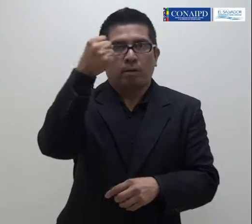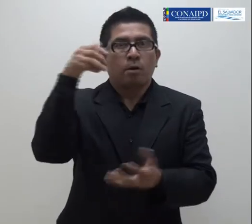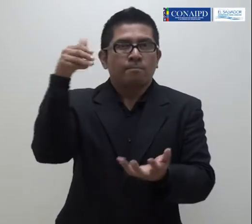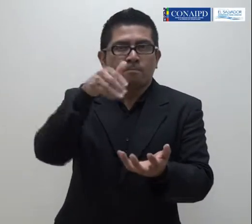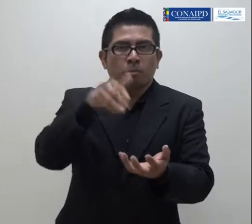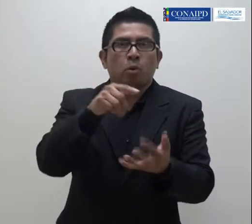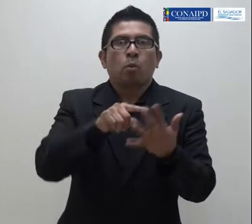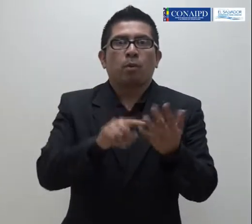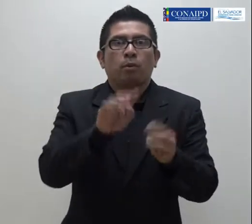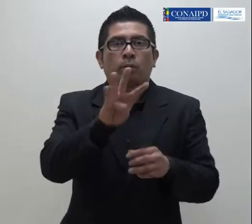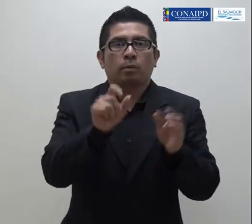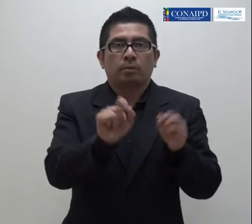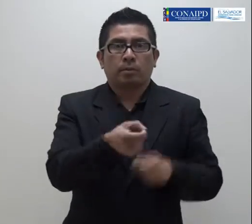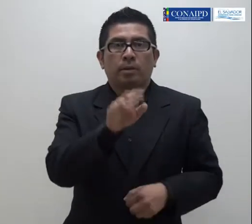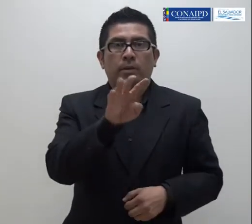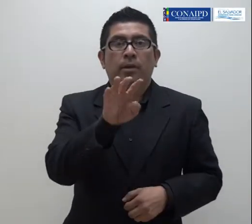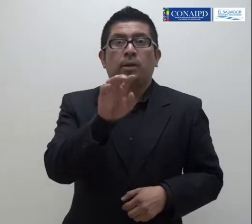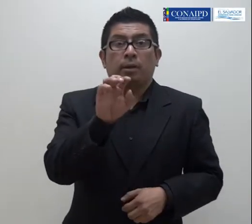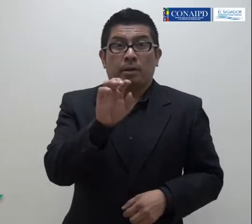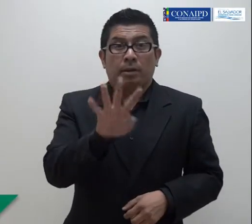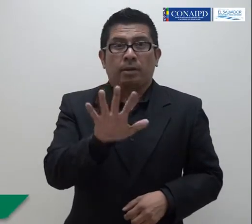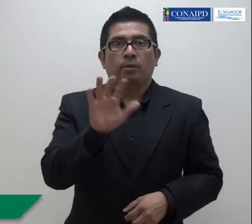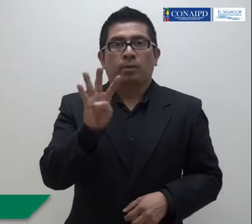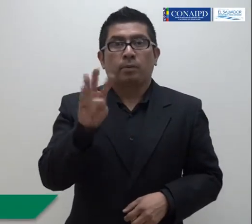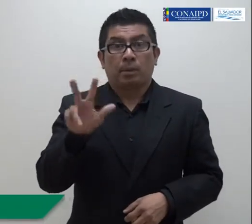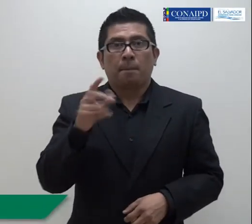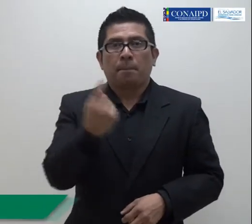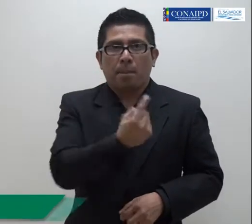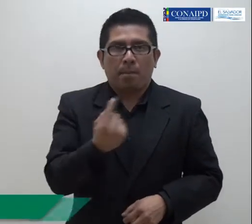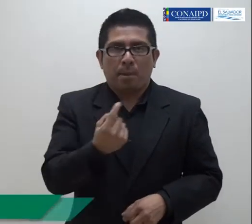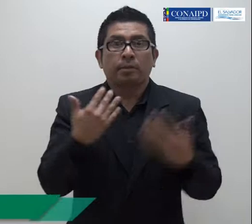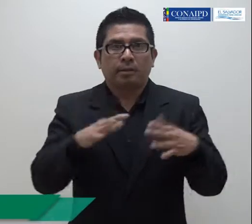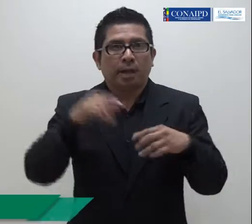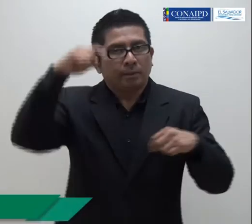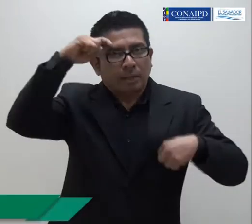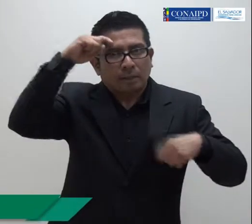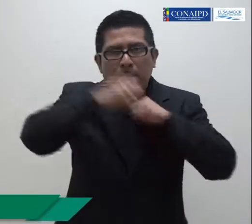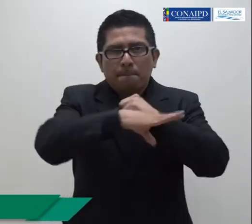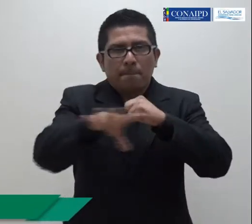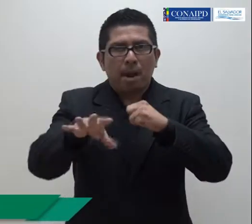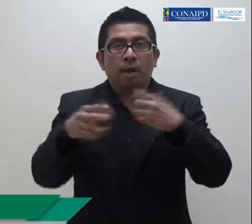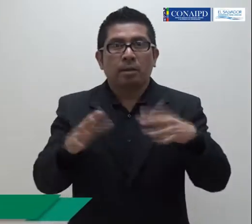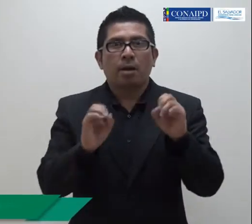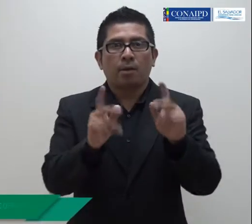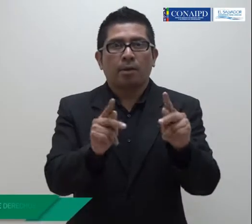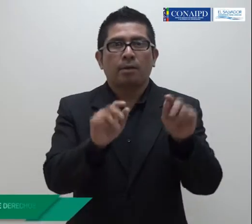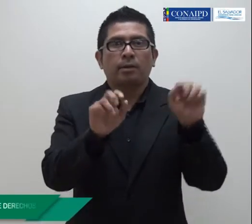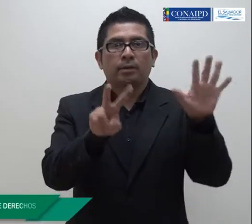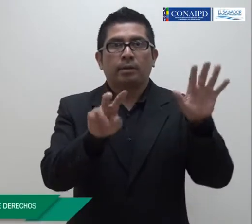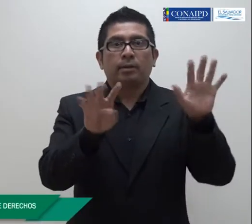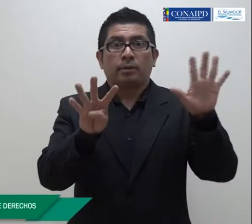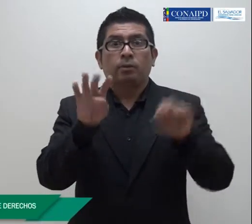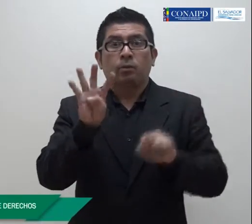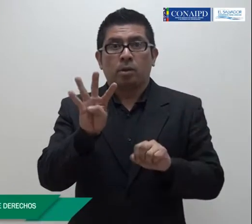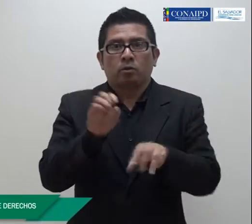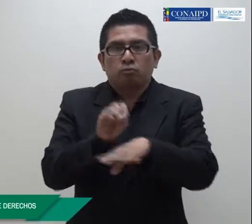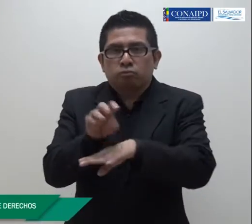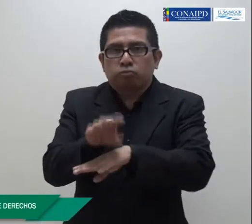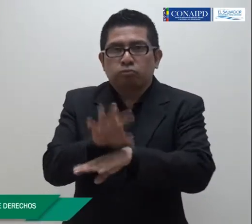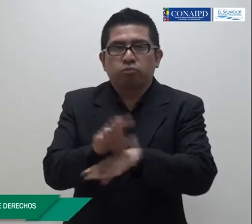a 4.543 personas. Además de las jornadas de concientización, se ha brindado 794 asesorías en temas de